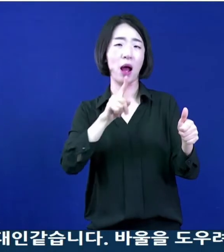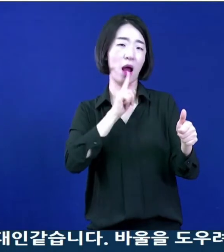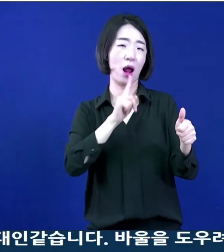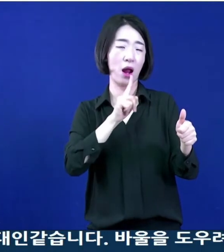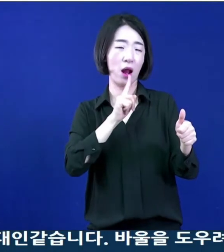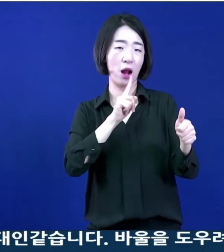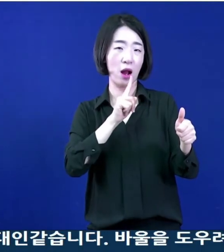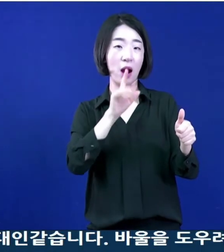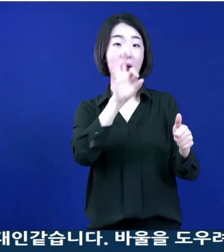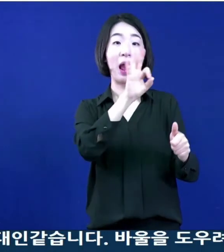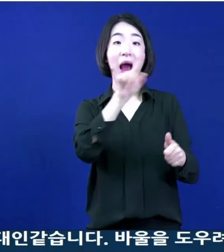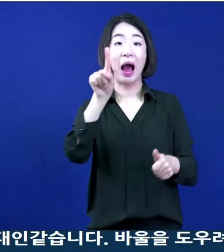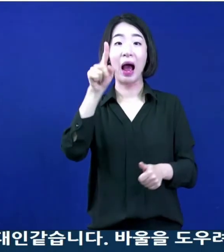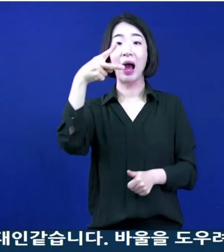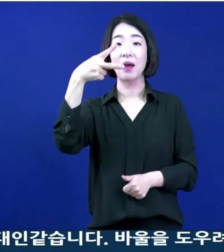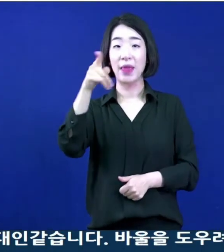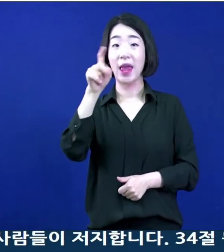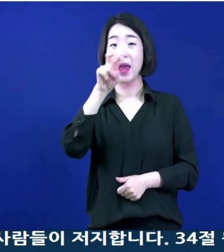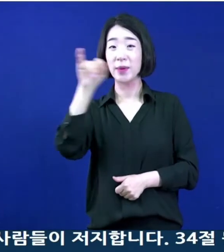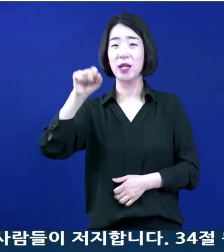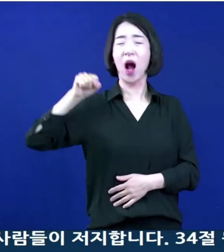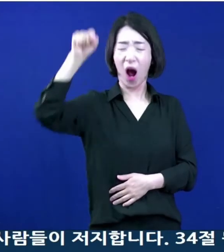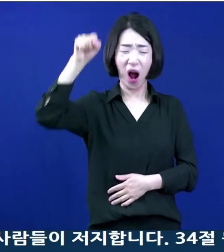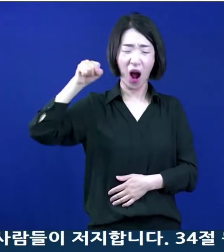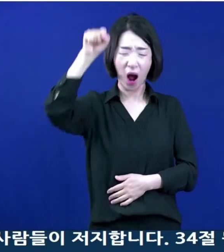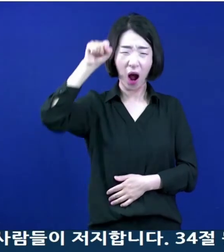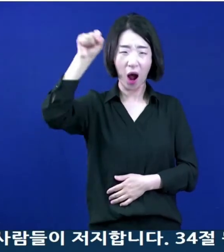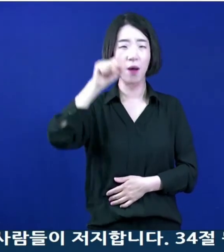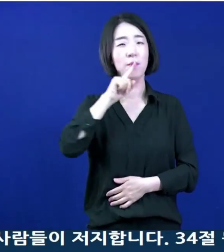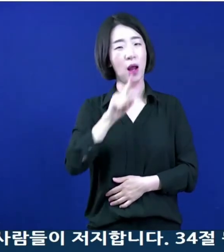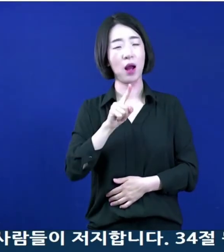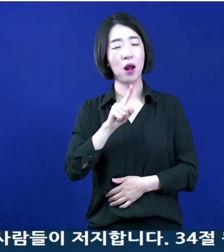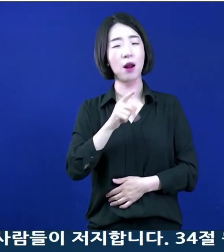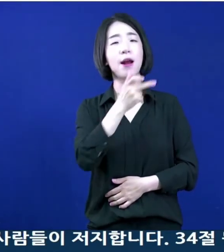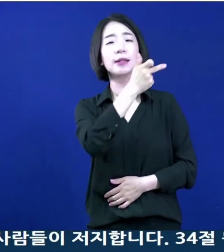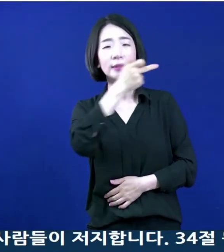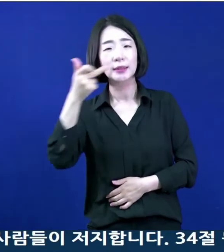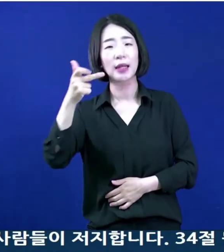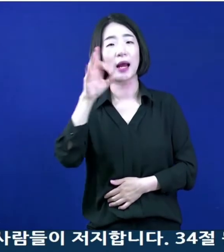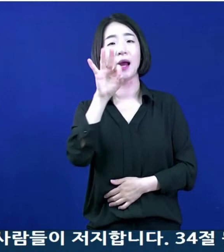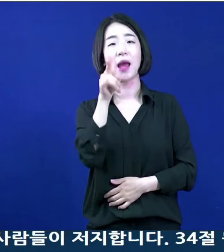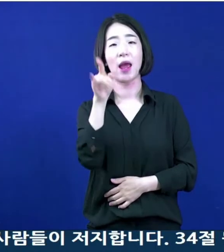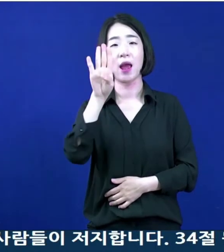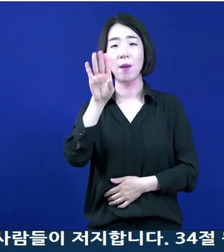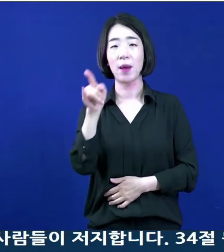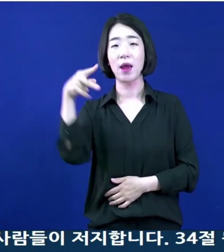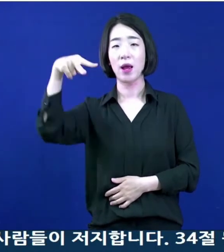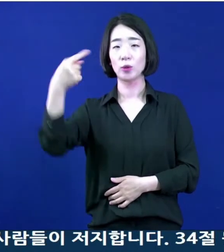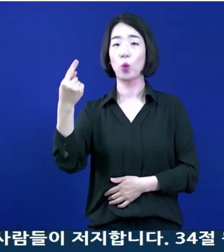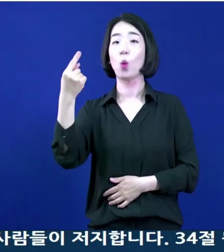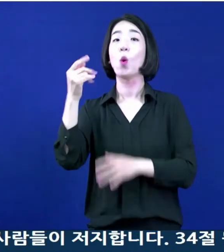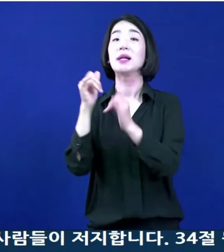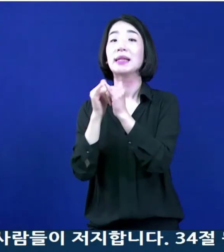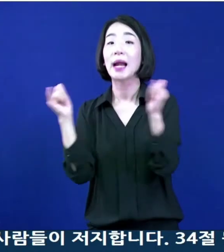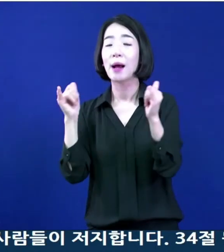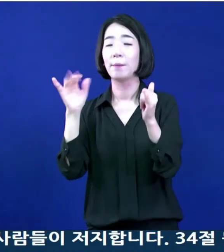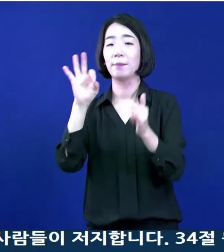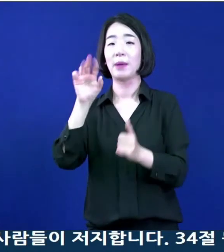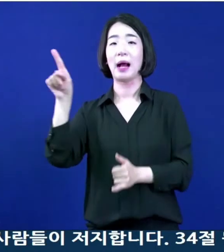그 아데미 구호를 외치고 있는 겁니다. 크다 에베소 사람의 아데미여. 이걸 얼마